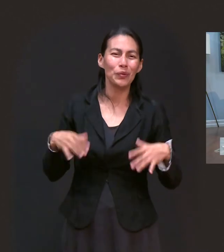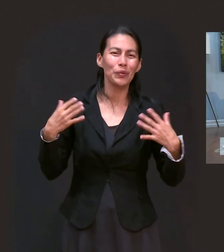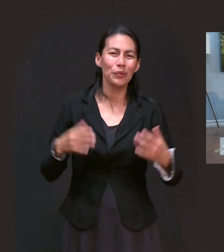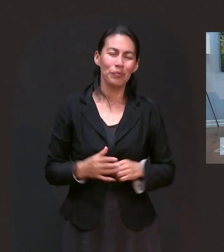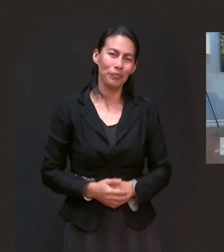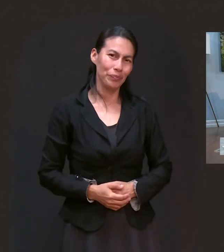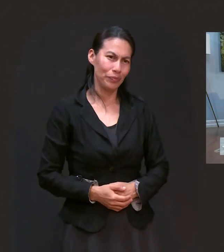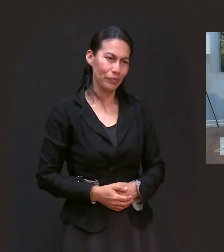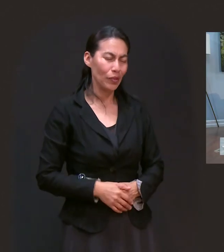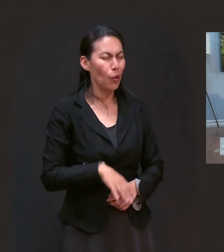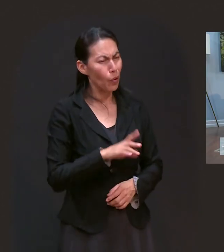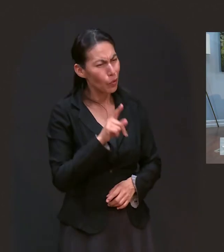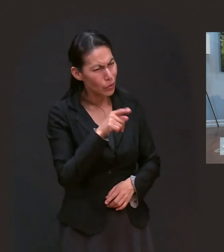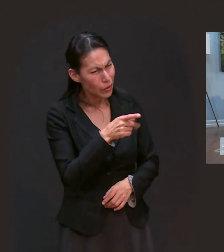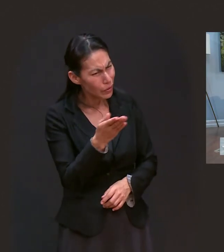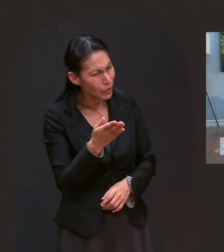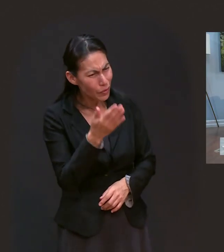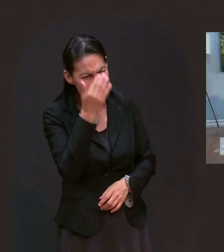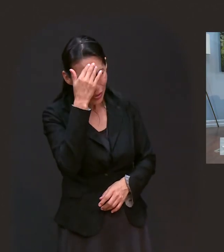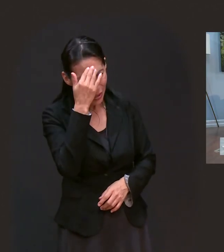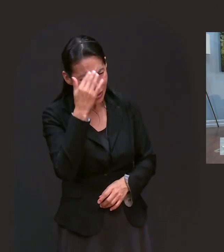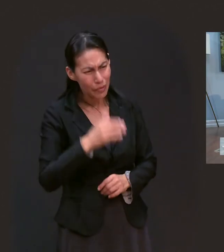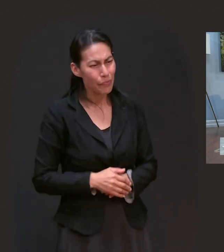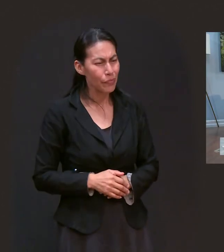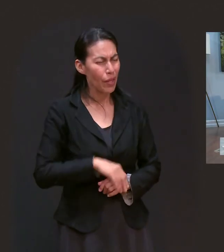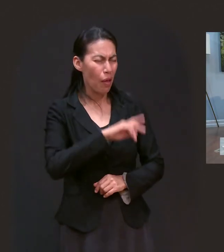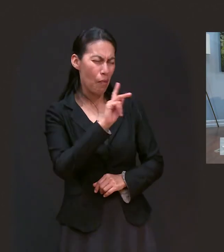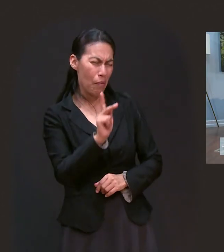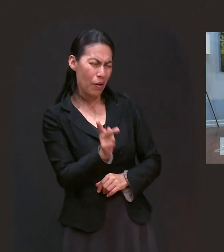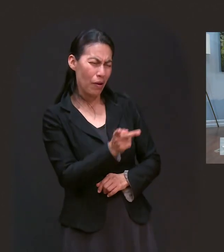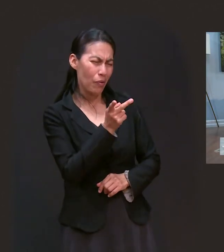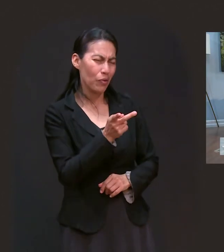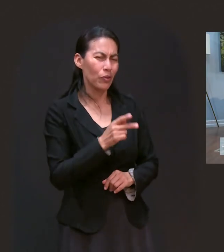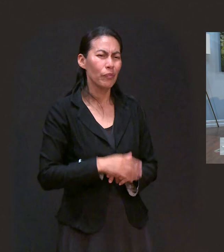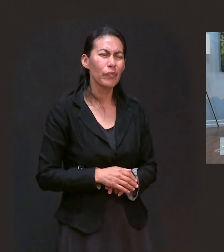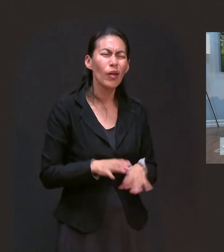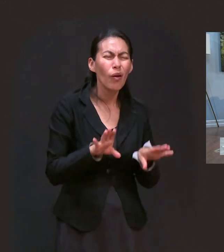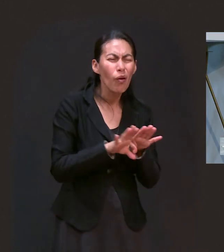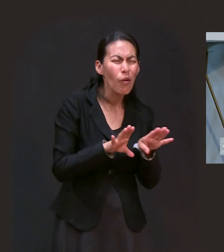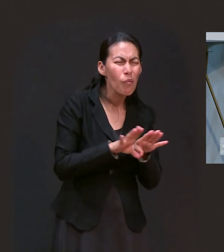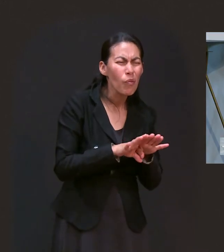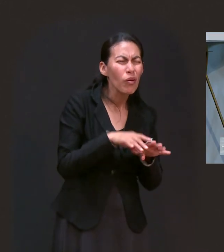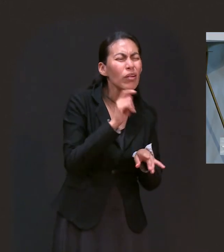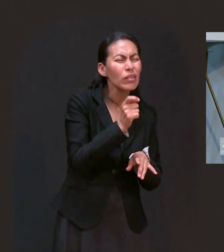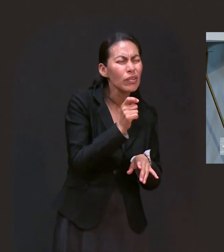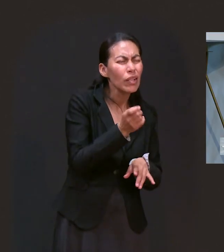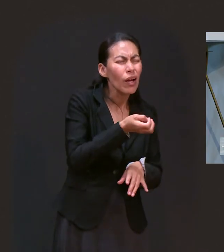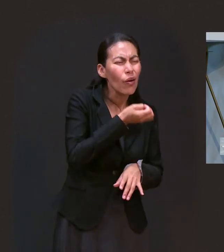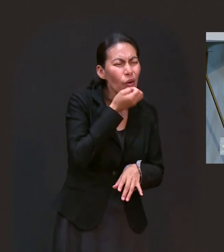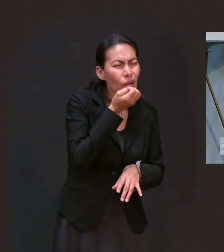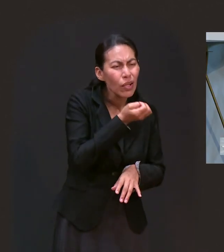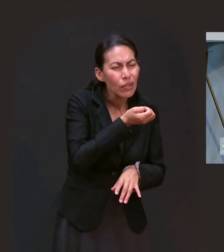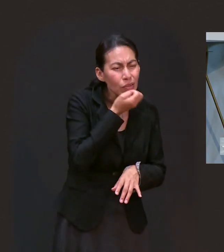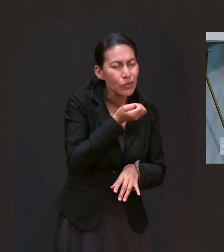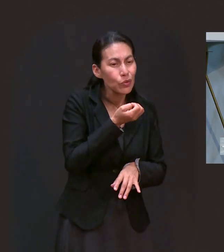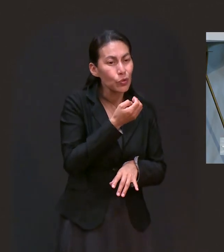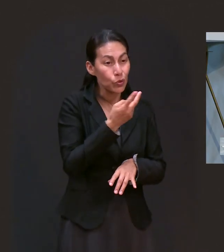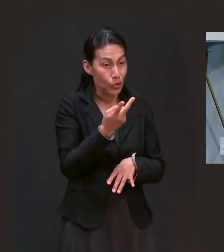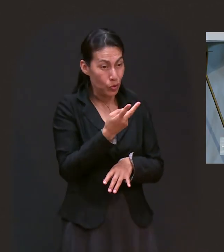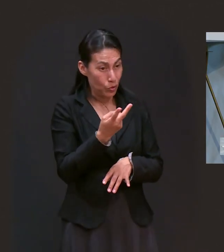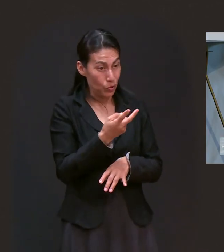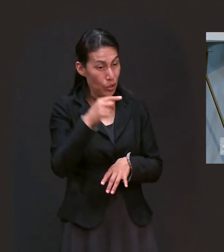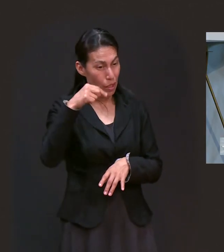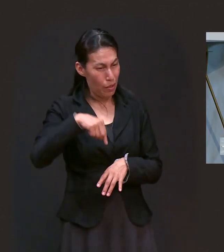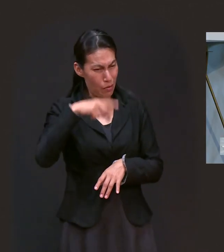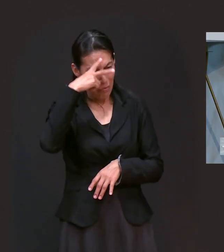ustedes llegaron a conocerse pero la pregunta es cómo fue que la oración tuvo que ver